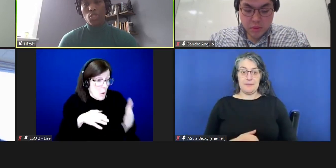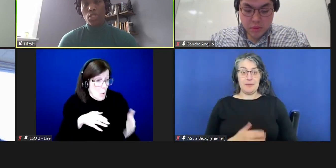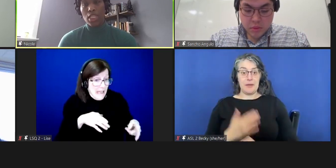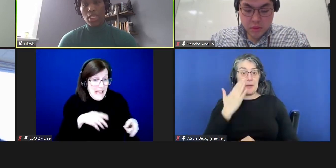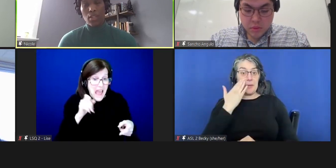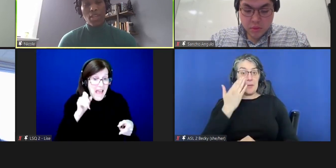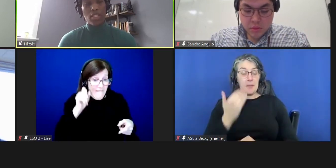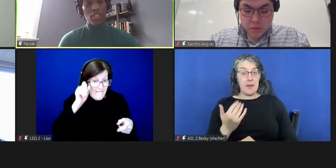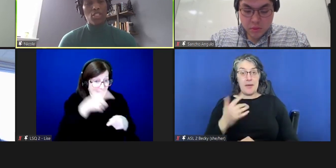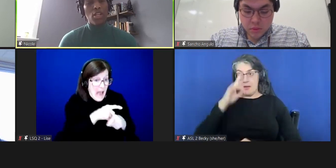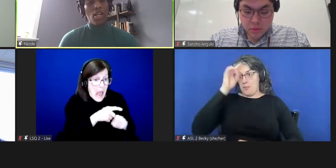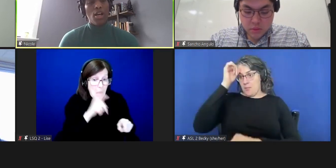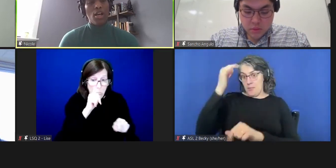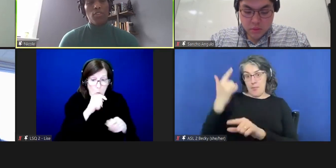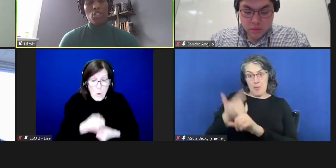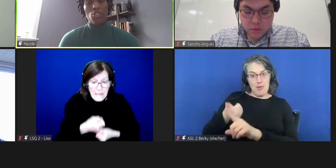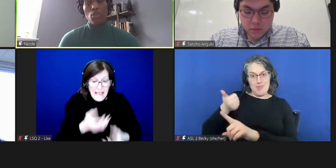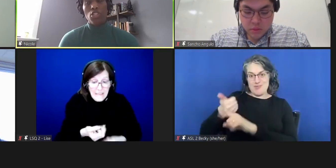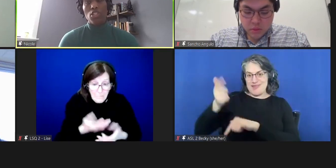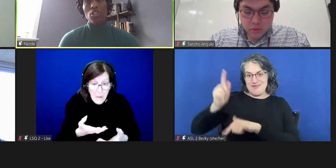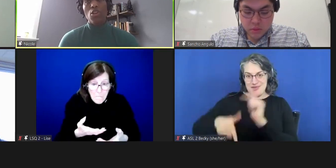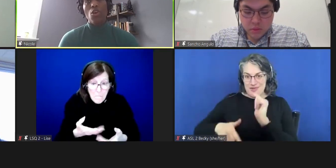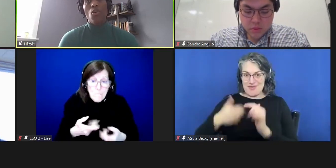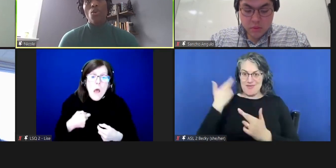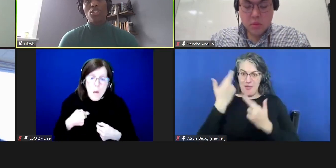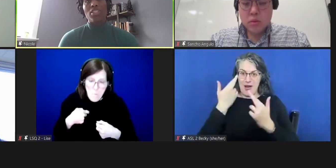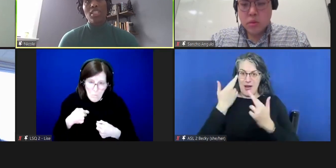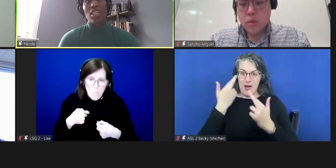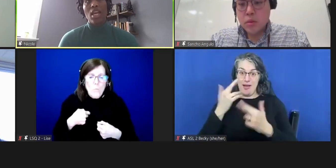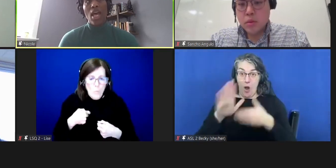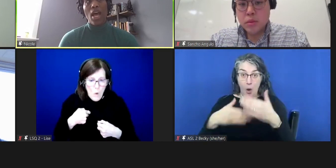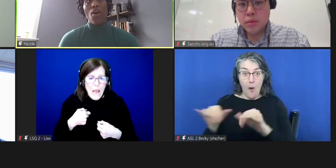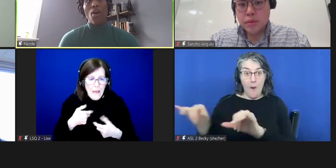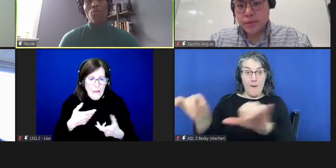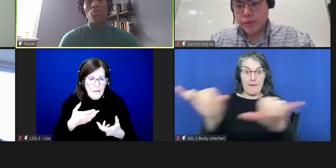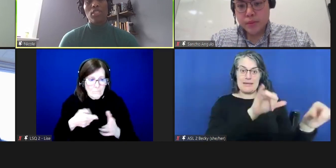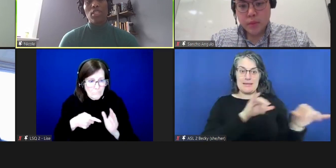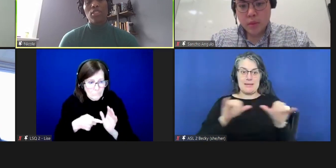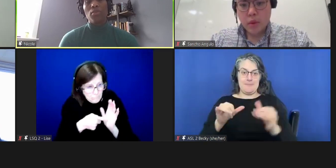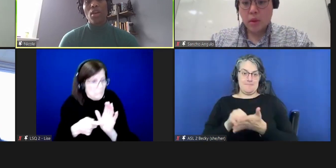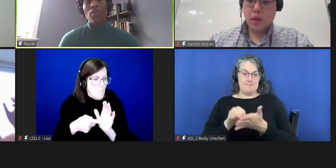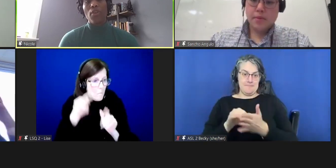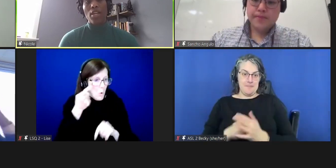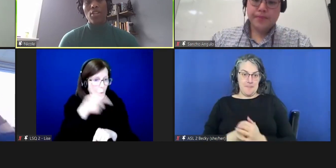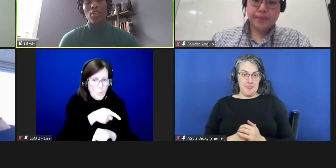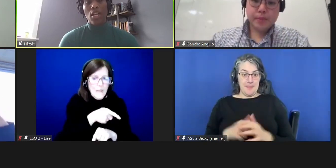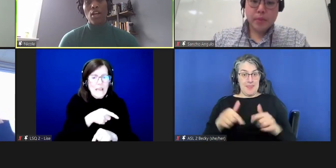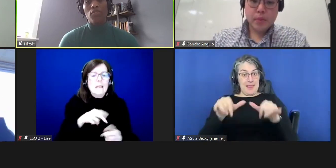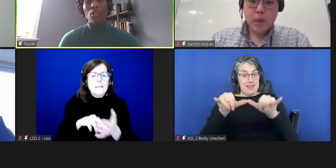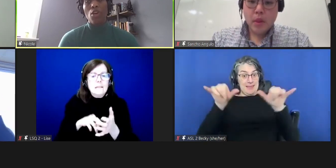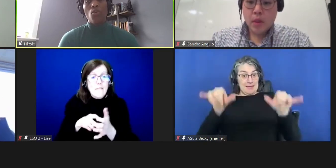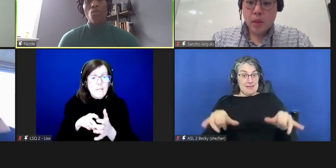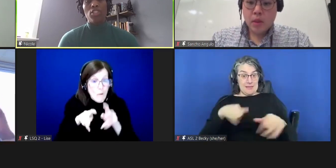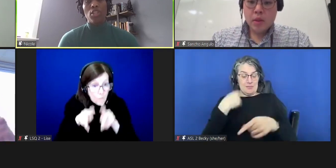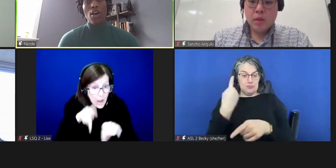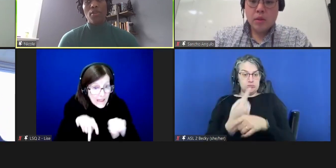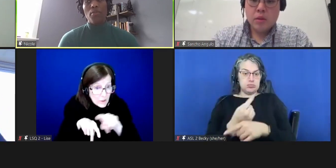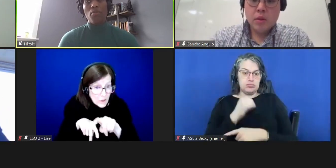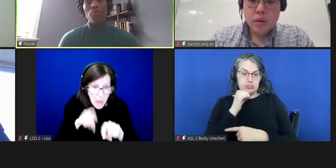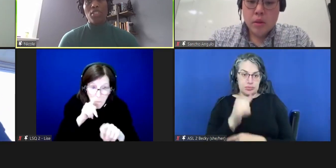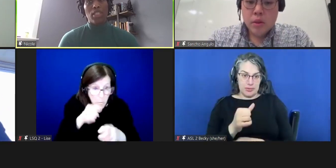pas s'exprimer. Donc j'éprouve le besoin de parler au nom des gens qui ne peuvent pas